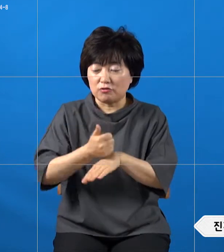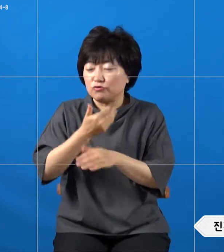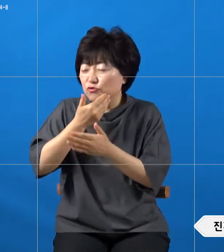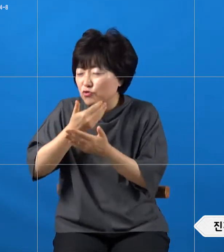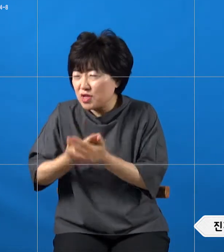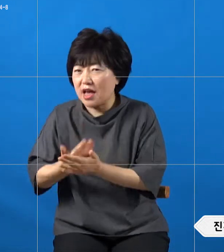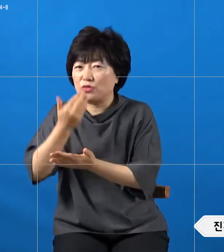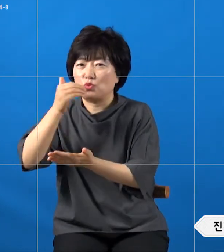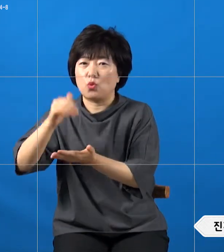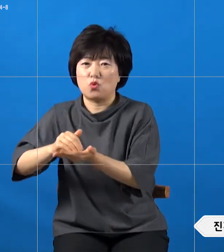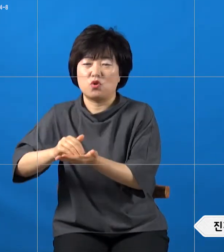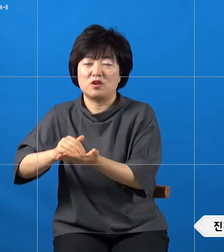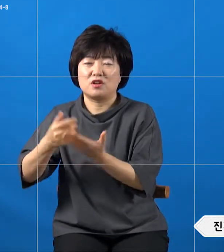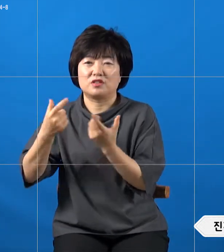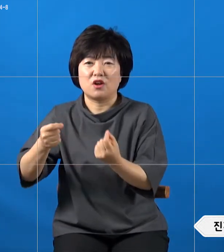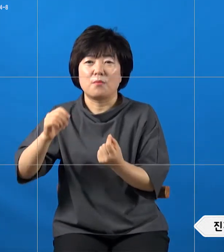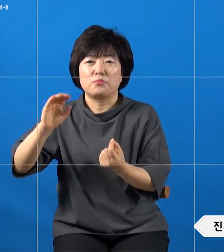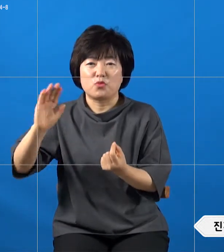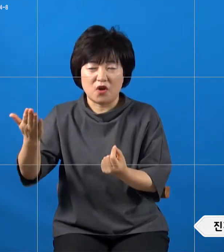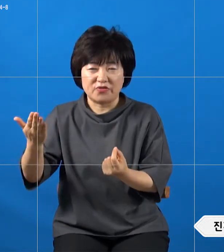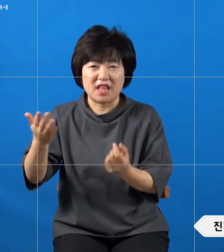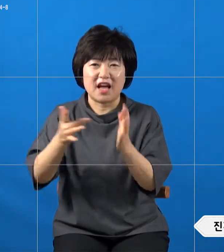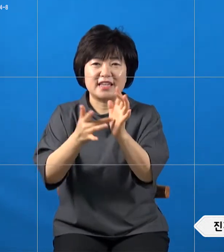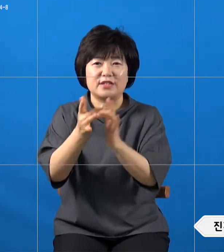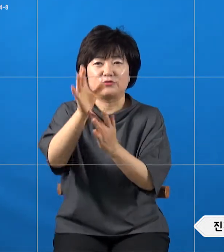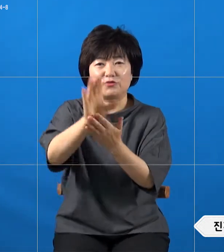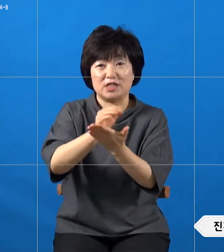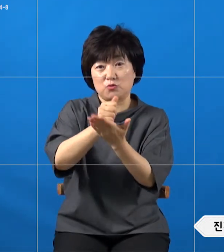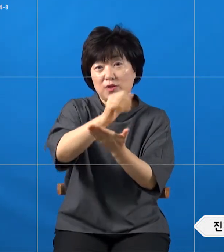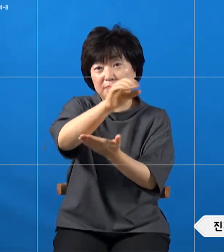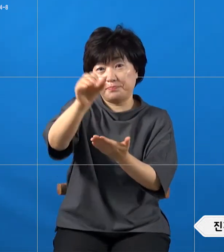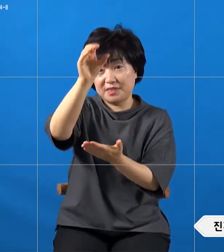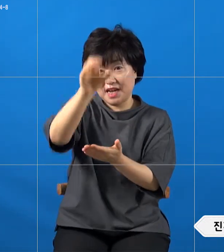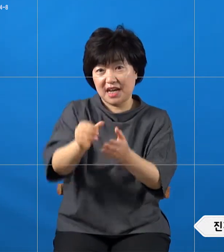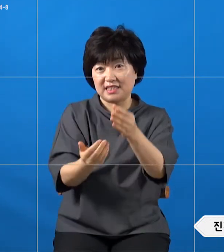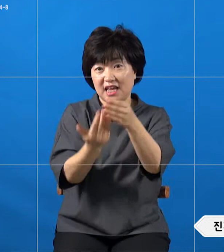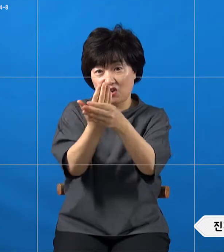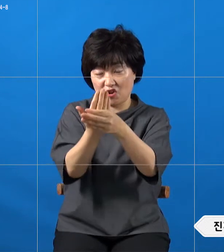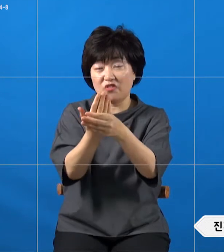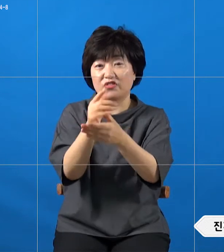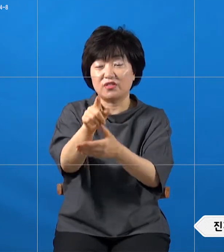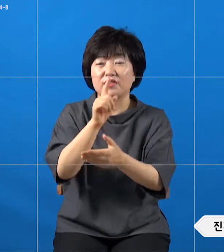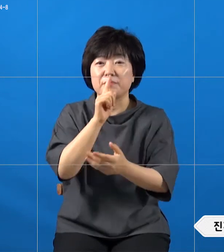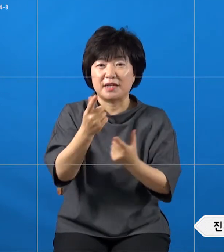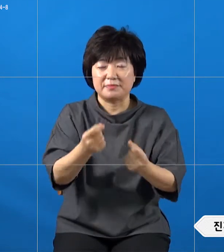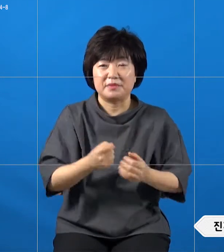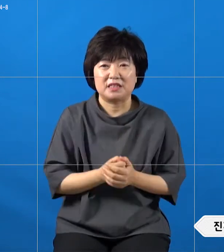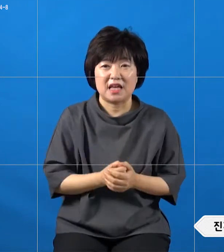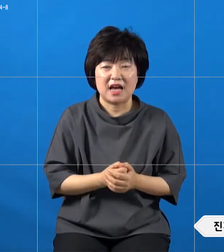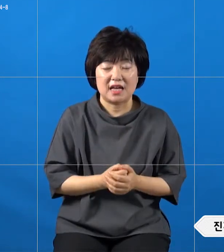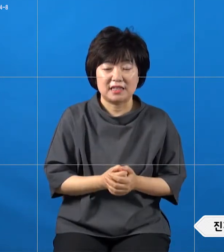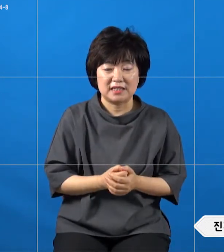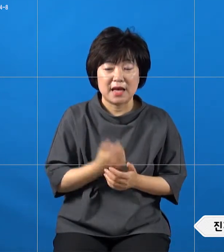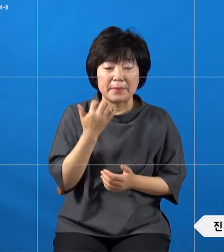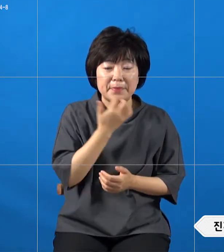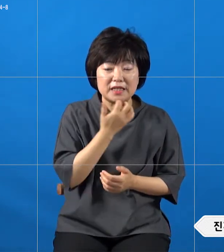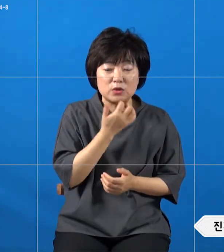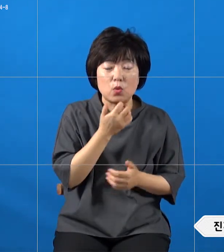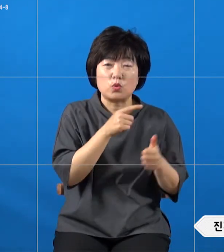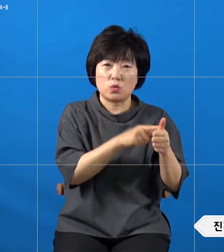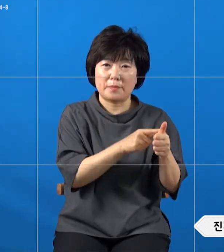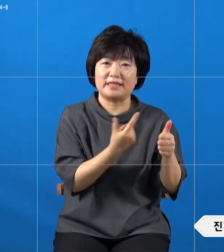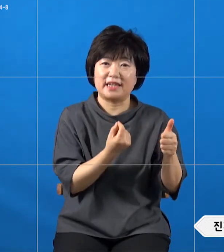그리스도의 십자가의 사건을 말씀하고 있습니다. 사도 베드로도 예수님과 늘